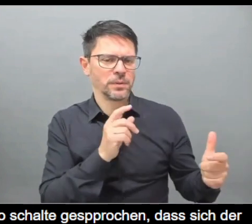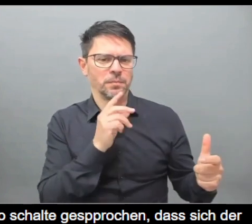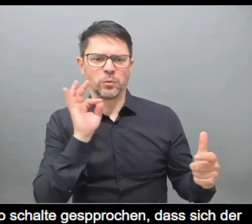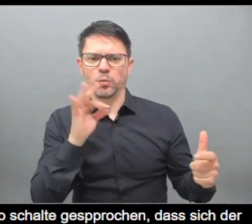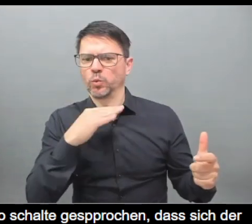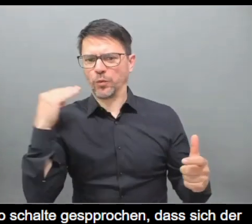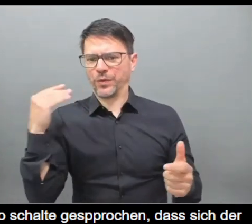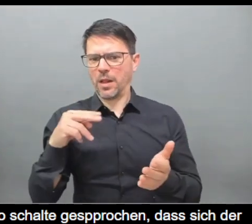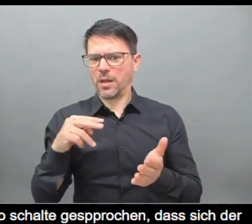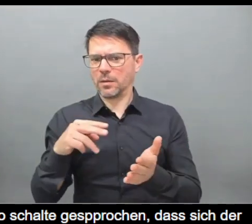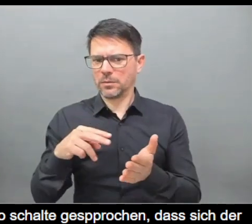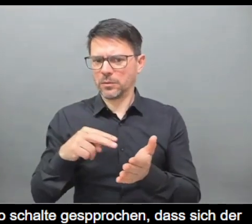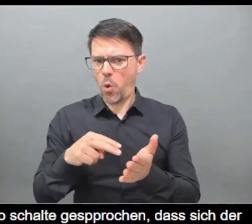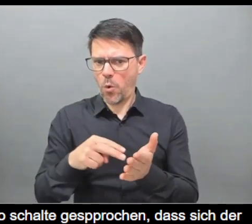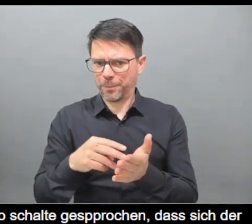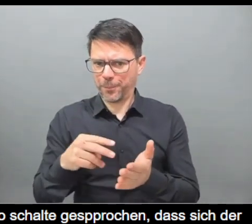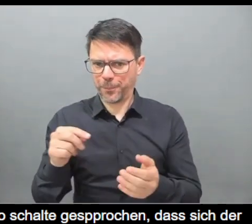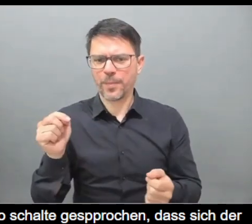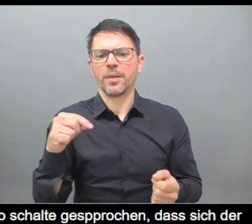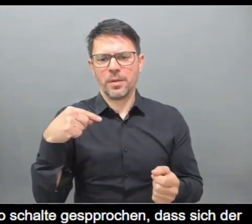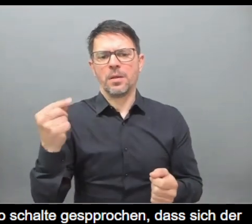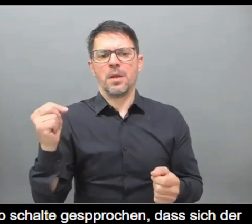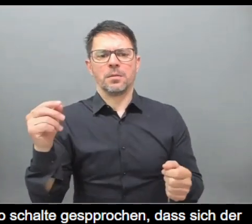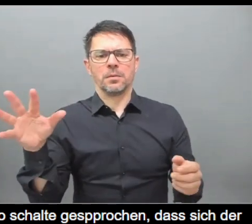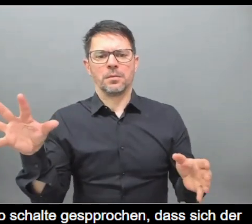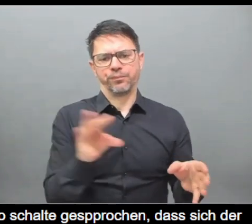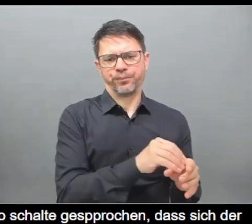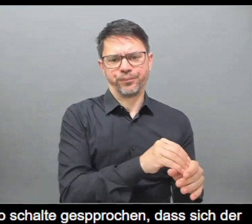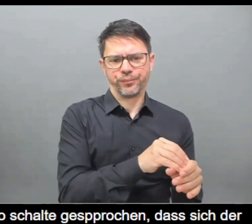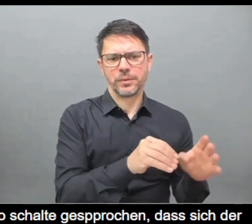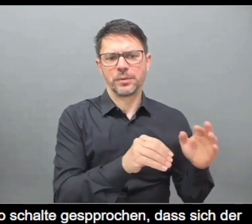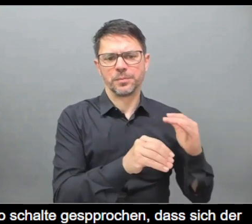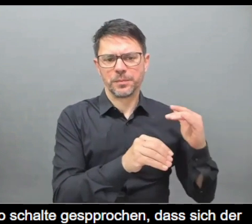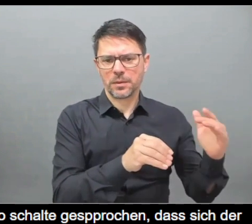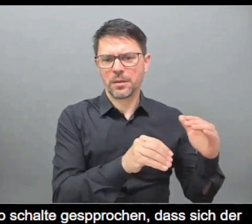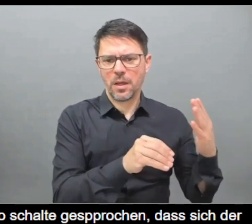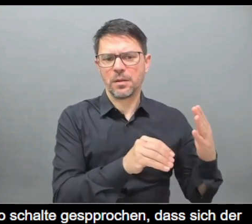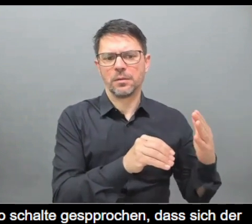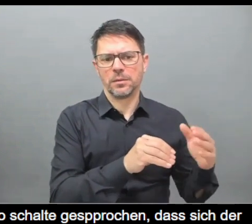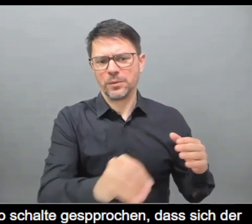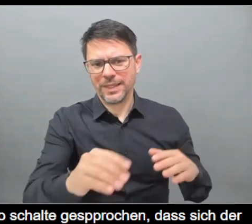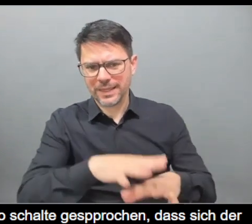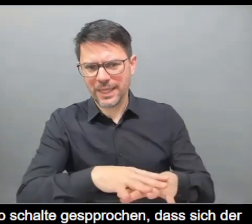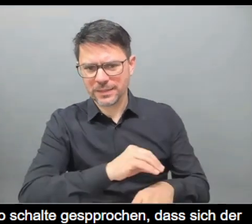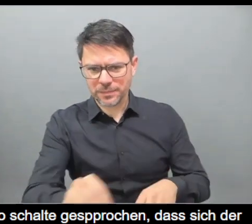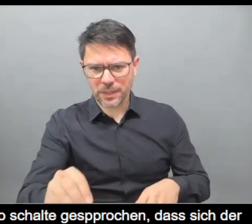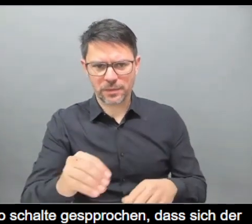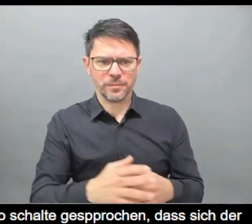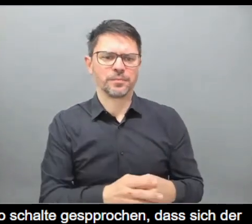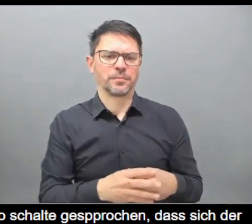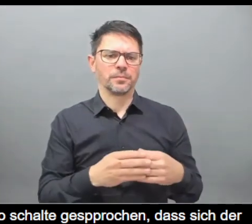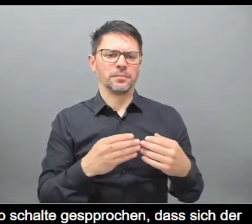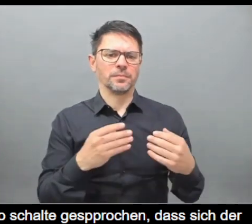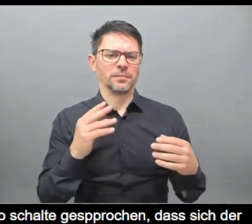Ansage seitens des Bundes. Meine Damen und Herren, seit Herbst vergangenen Jahres diskutieren wir mit dem